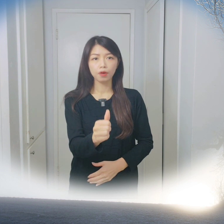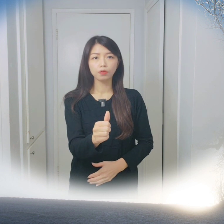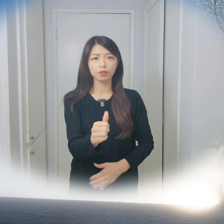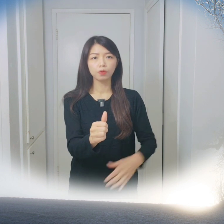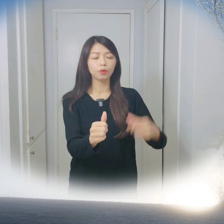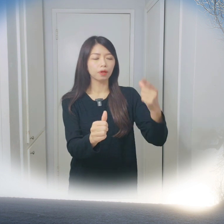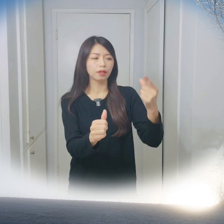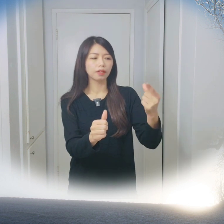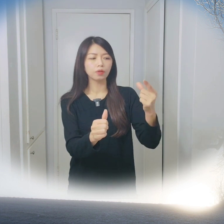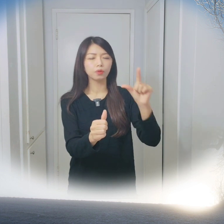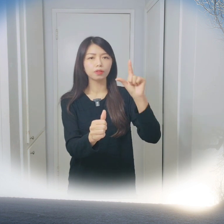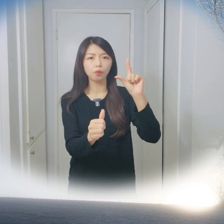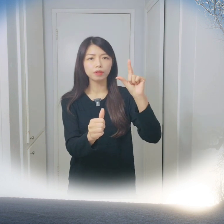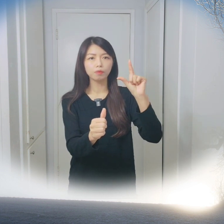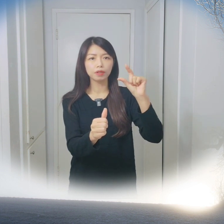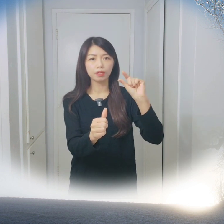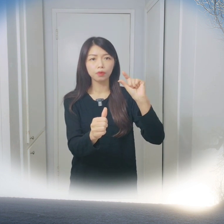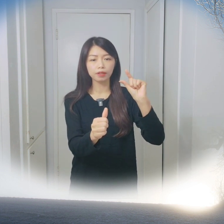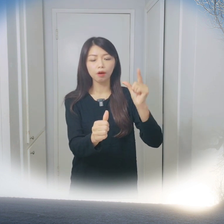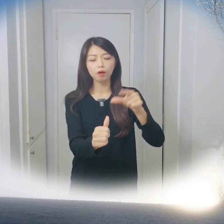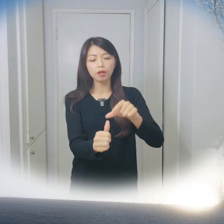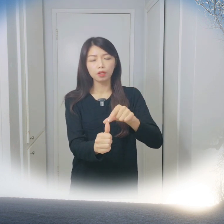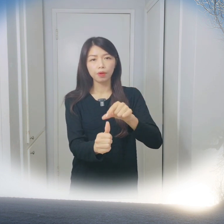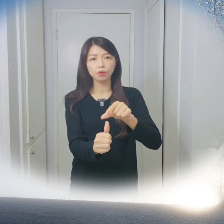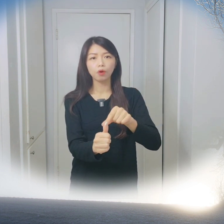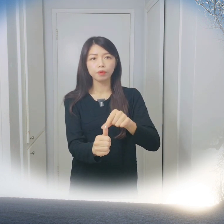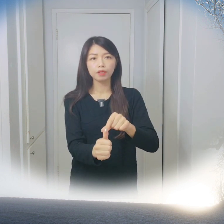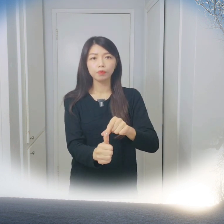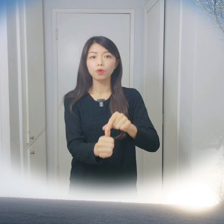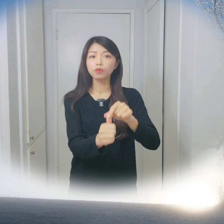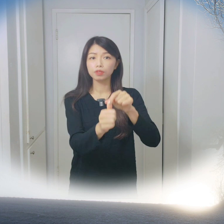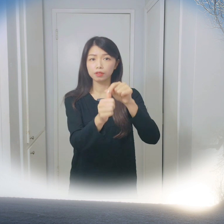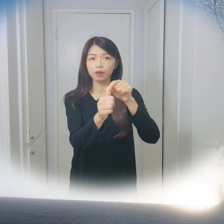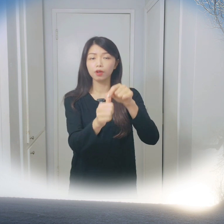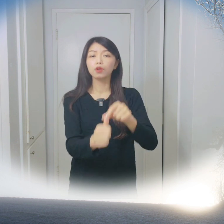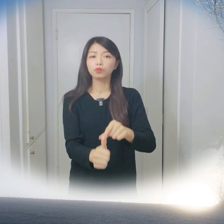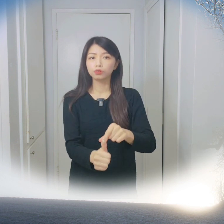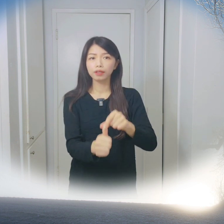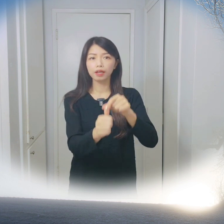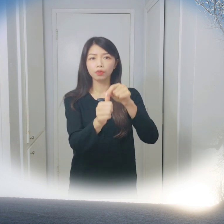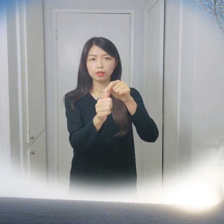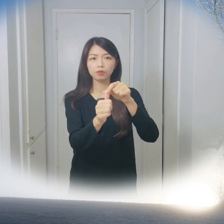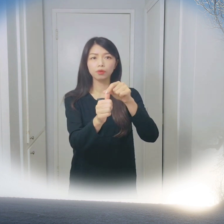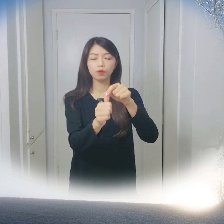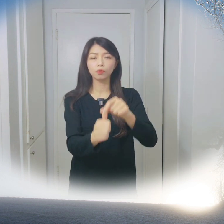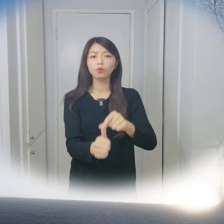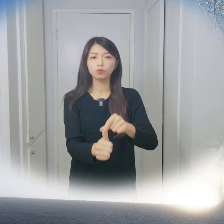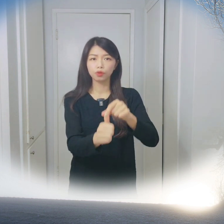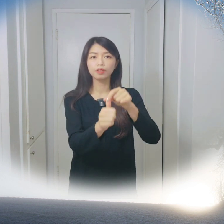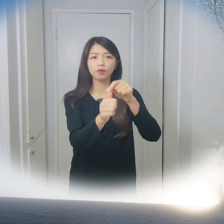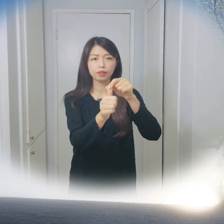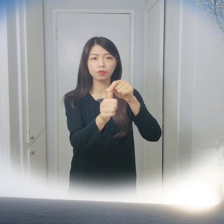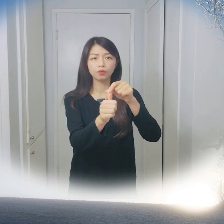엄지만 세워주시고 다른 손은 엄지검지를 이용해서 이 왼손의 엄지를 잡고 올려주시는 거예요. 구하다라고 하는 뜻의 수어도